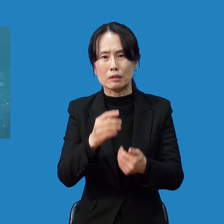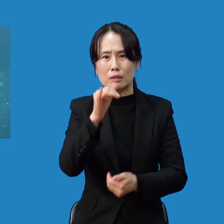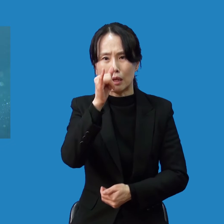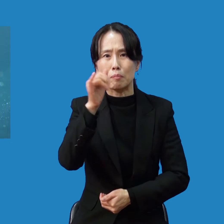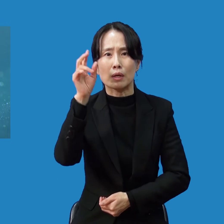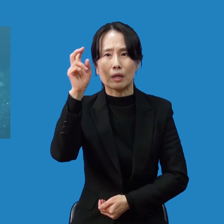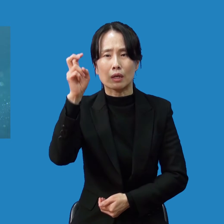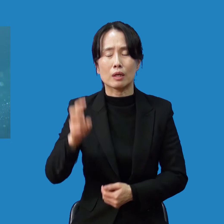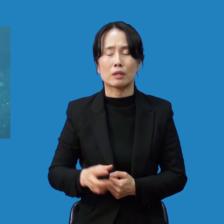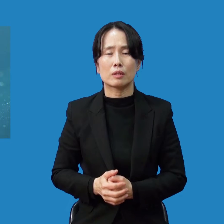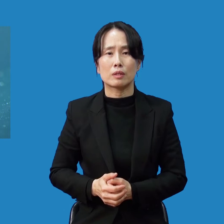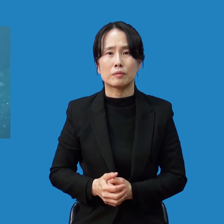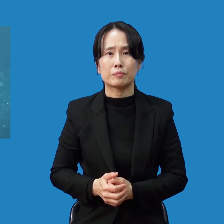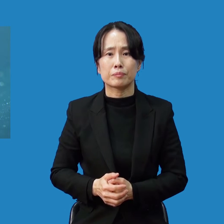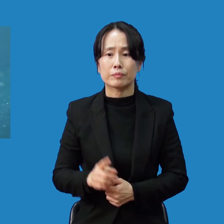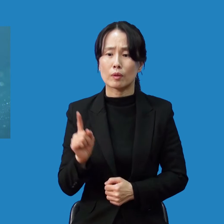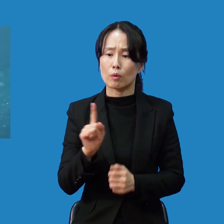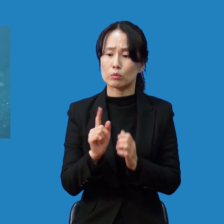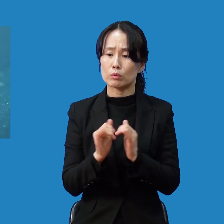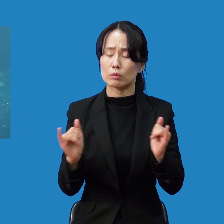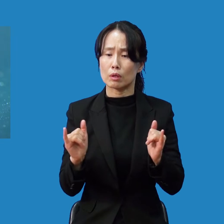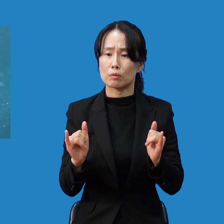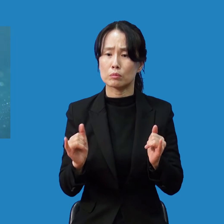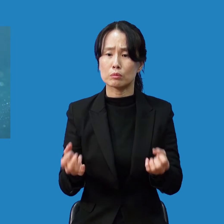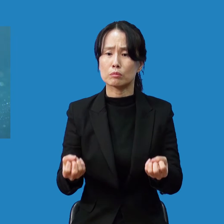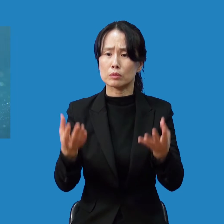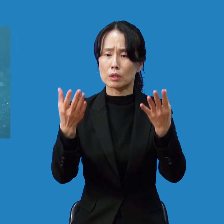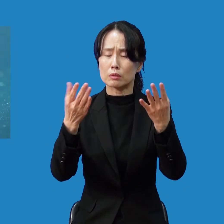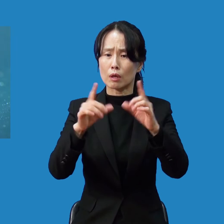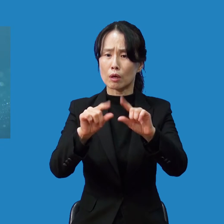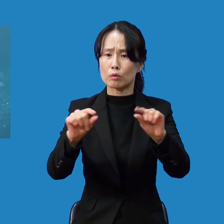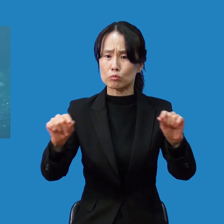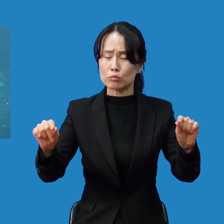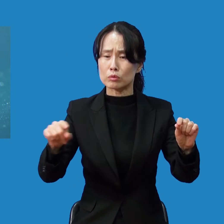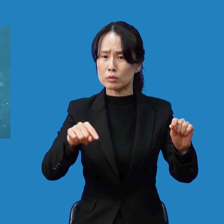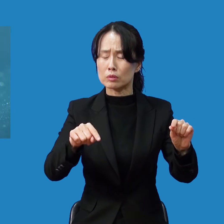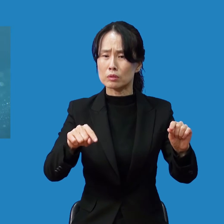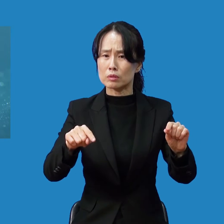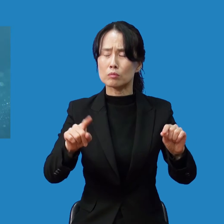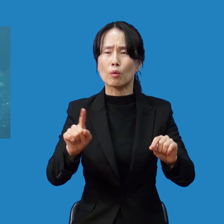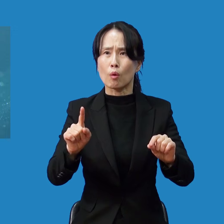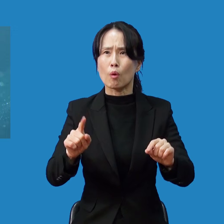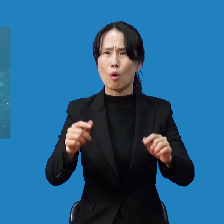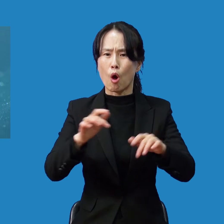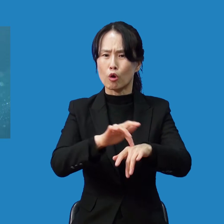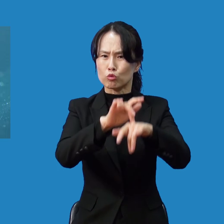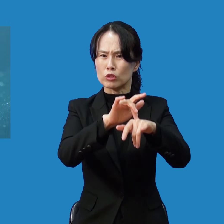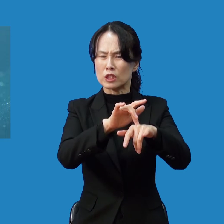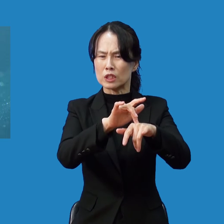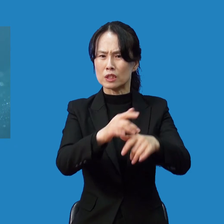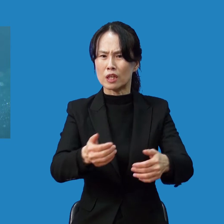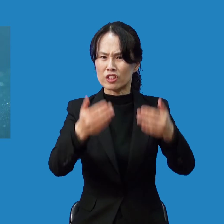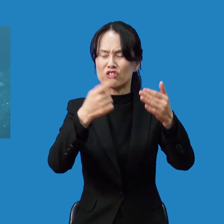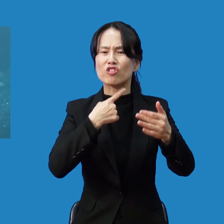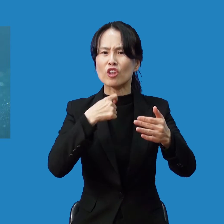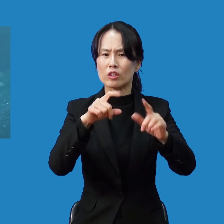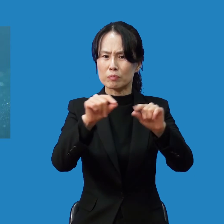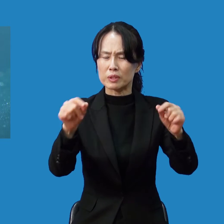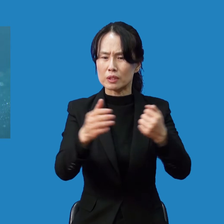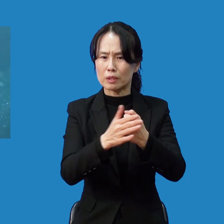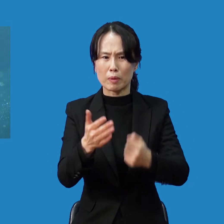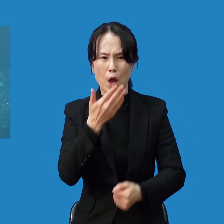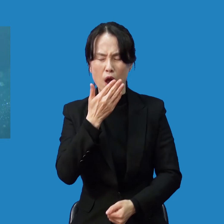겁니다. 어떤 사람은 그건 조상 귀신 앞에 바친 음식이기 때문에 먹으면 안 된다고 생각하는